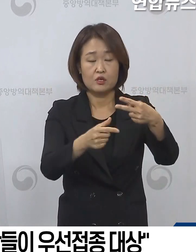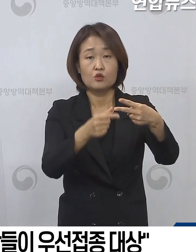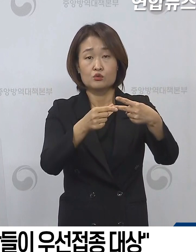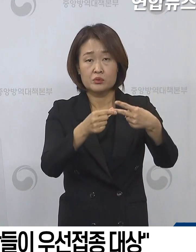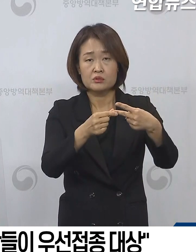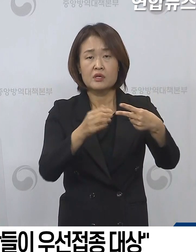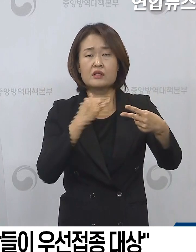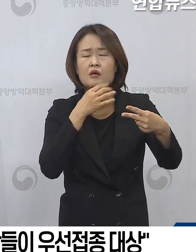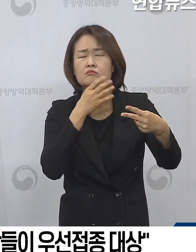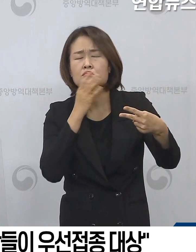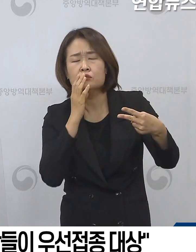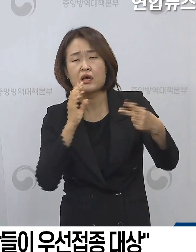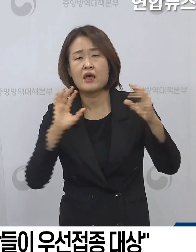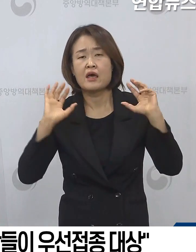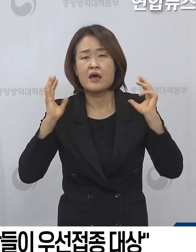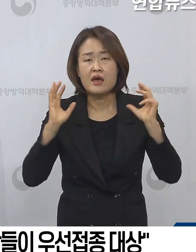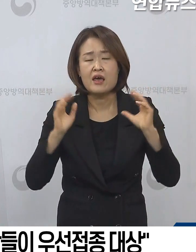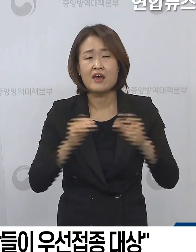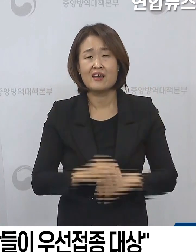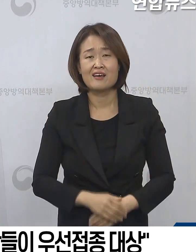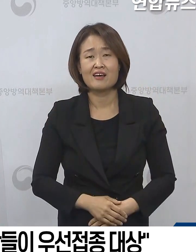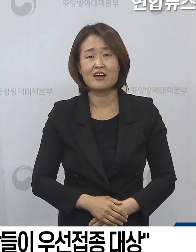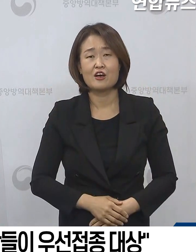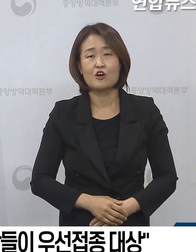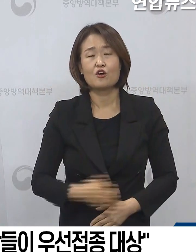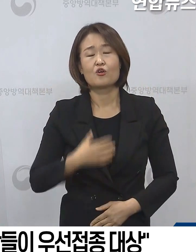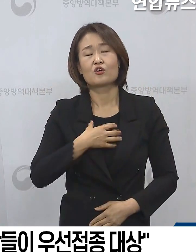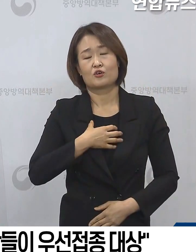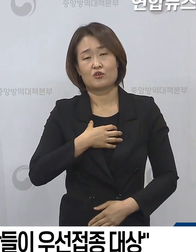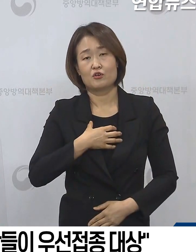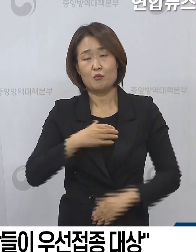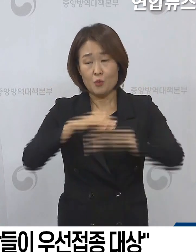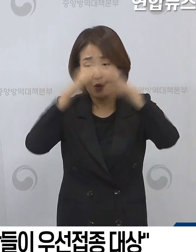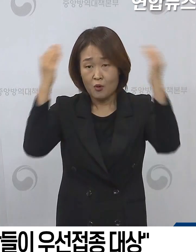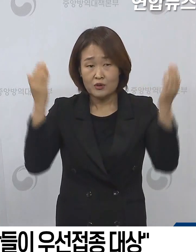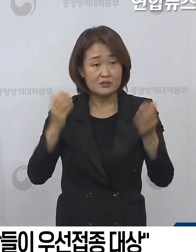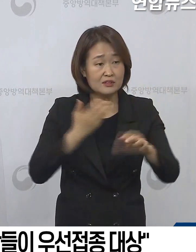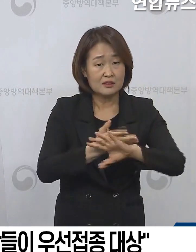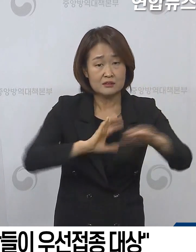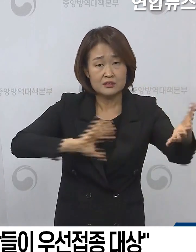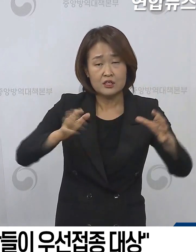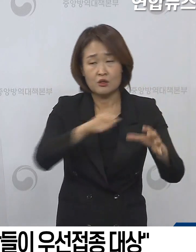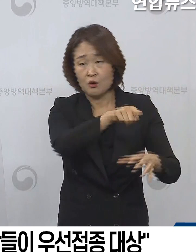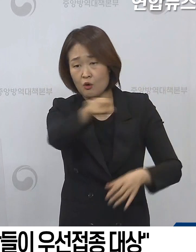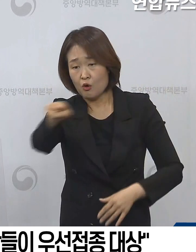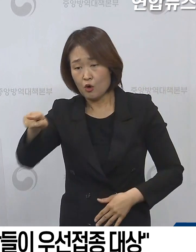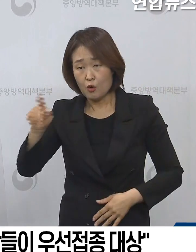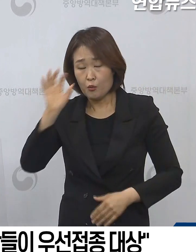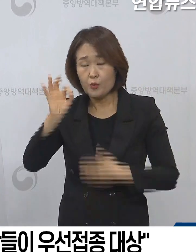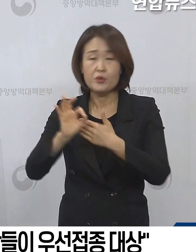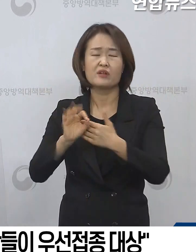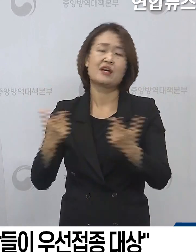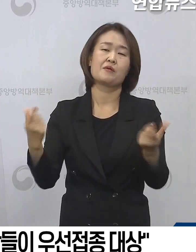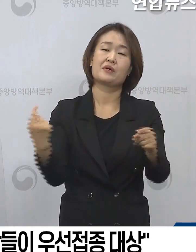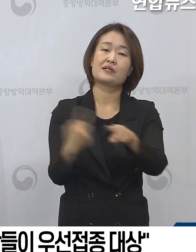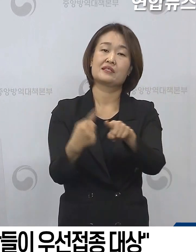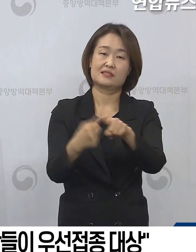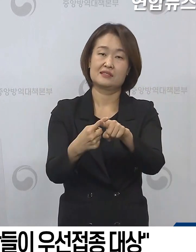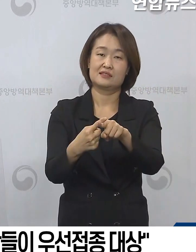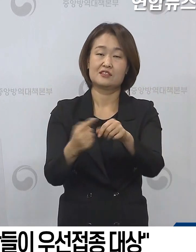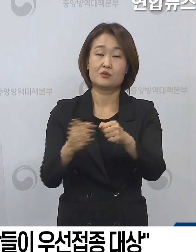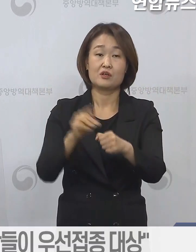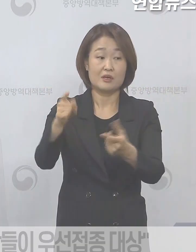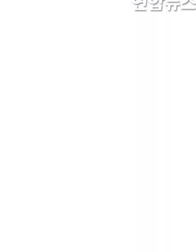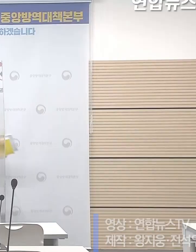접종의 우선 순위에 올라가 있는 것이 모든 날에 공통 특성 이기 때문에 우리나라도 이런 정책들은 충분히 반영하고 있을 거라고 생각하고